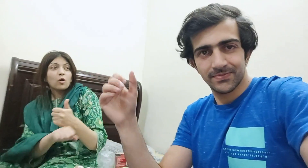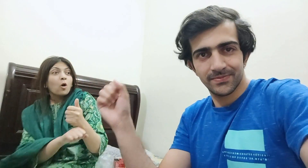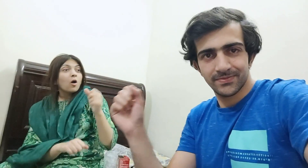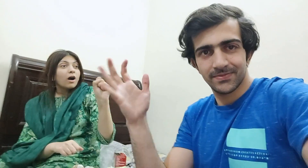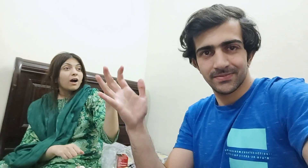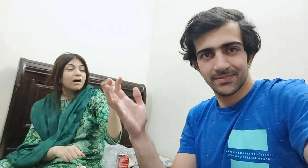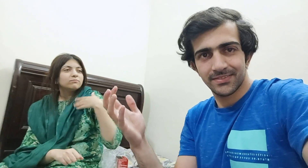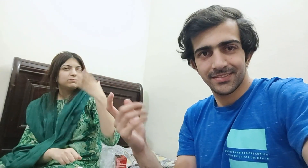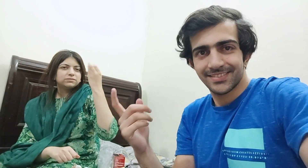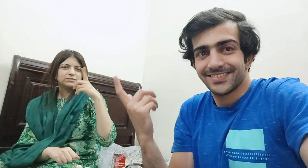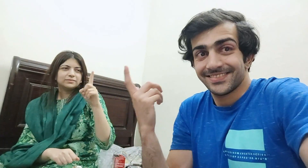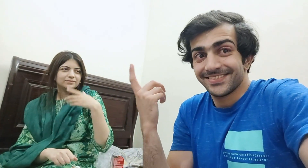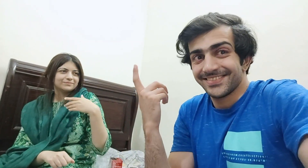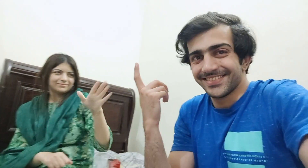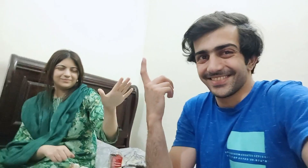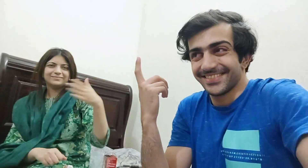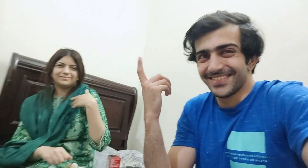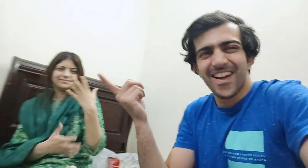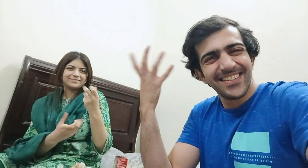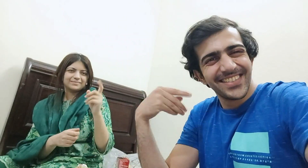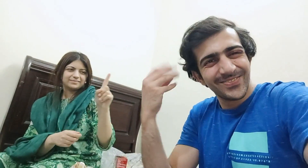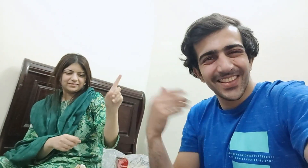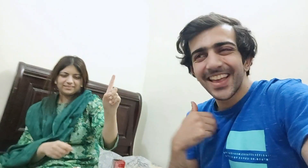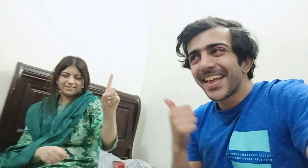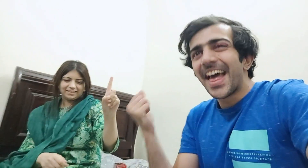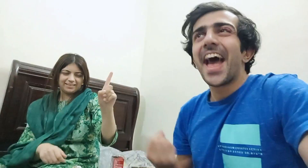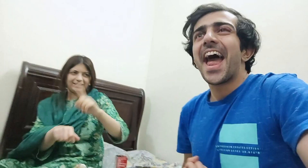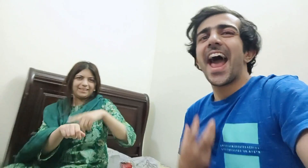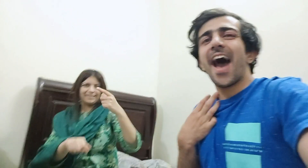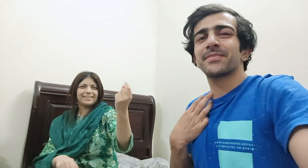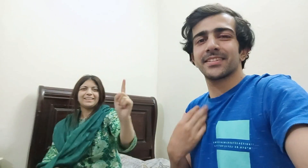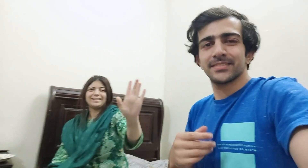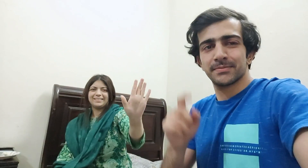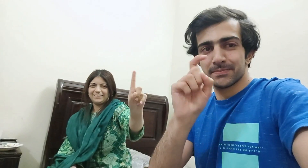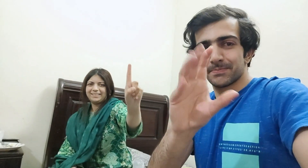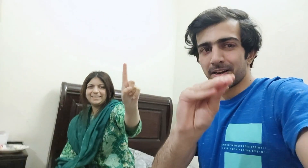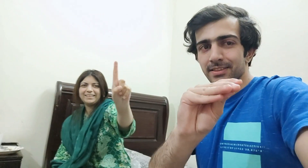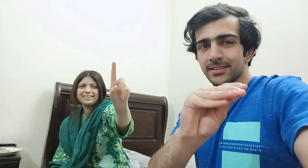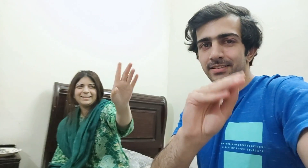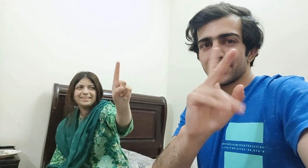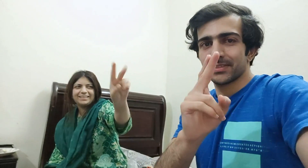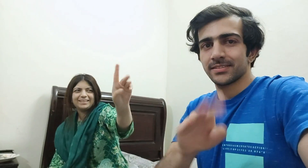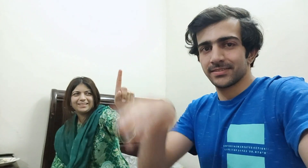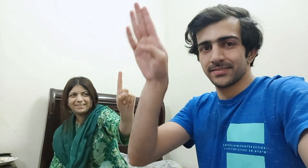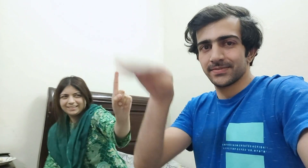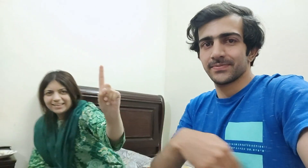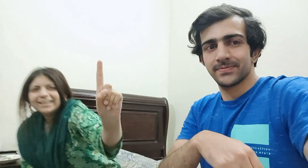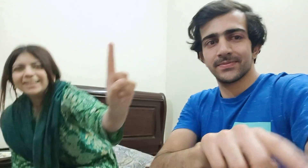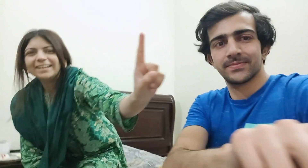मेहंदी नहीं लाई? आ लेके आई थी, लेके आई थी, एक मिनट दिखाती हूँ, एक मिनट रुको ना, मेहंदी लेके आती